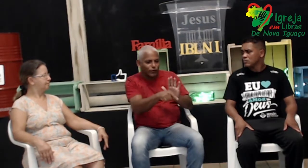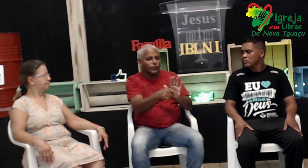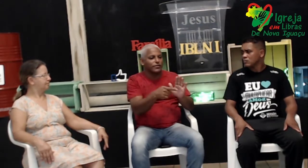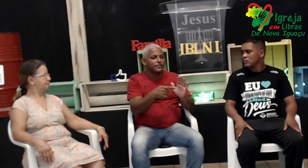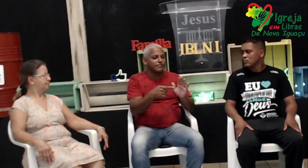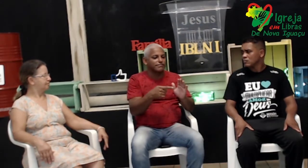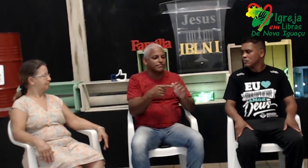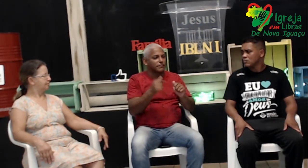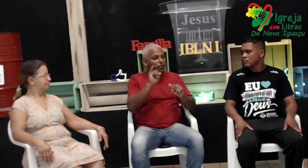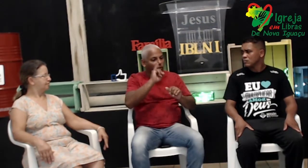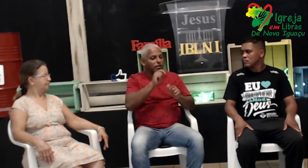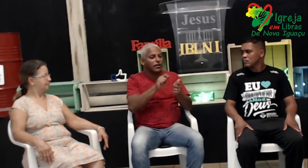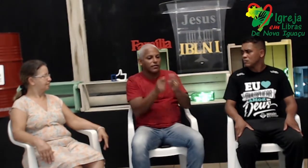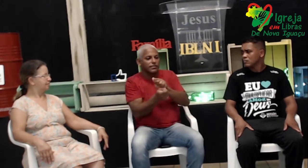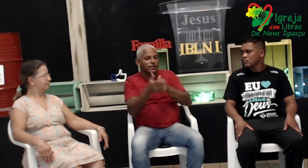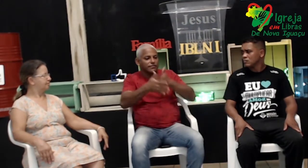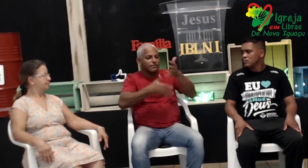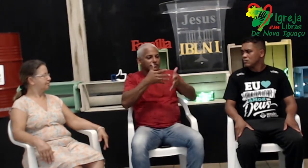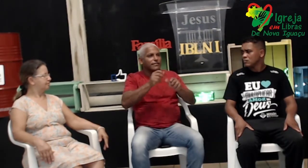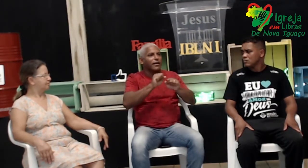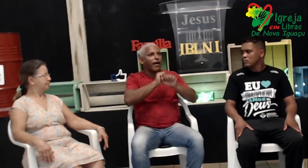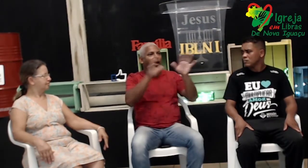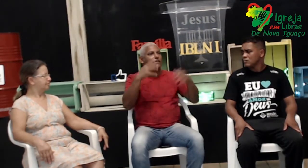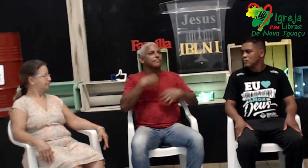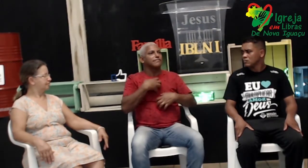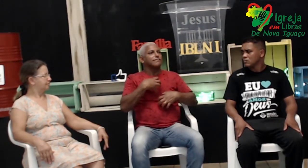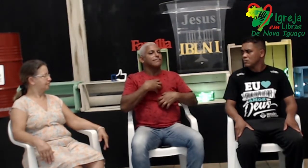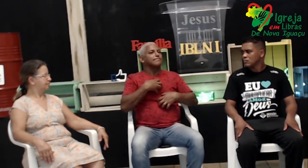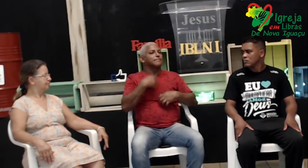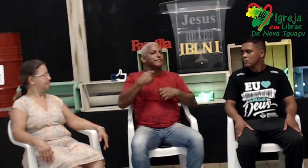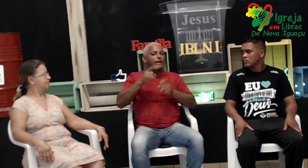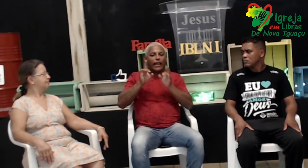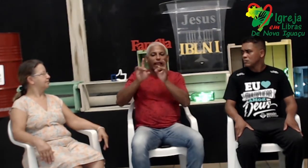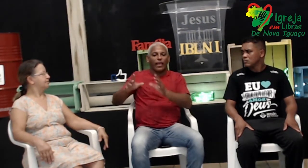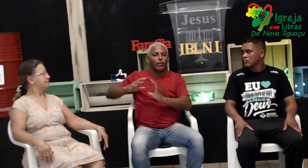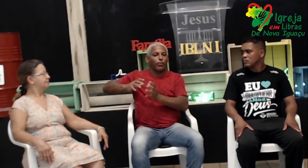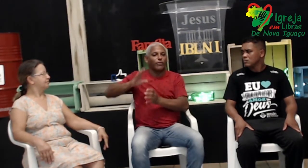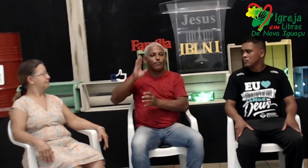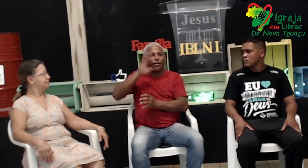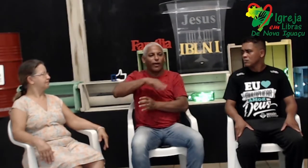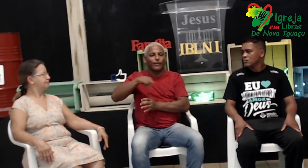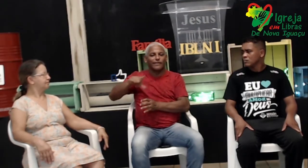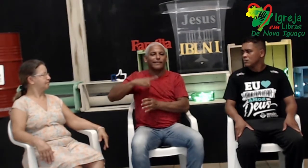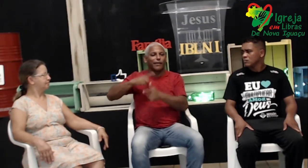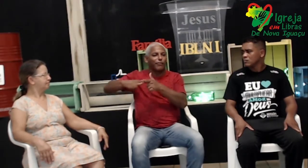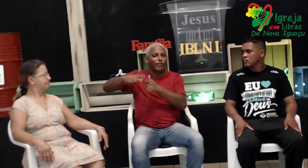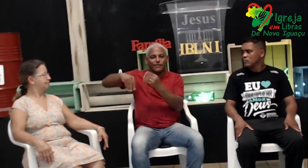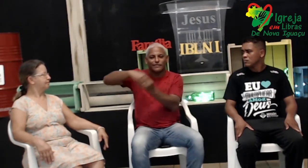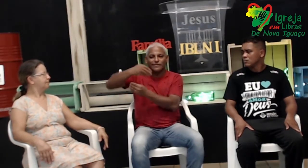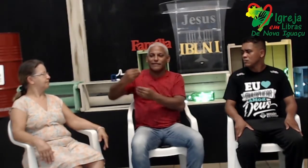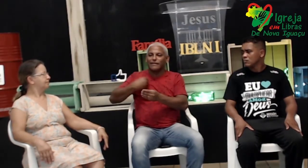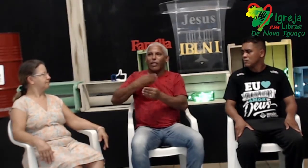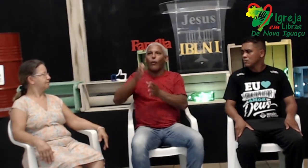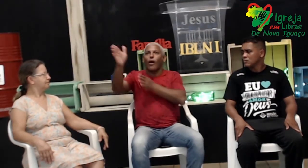nos mostrar claramente e vai nos dar o sentido do que é aquilo que nós precisamos